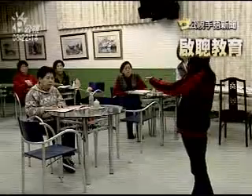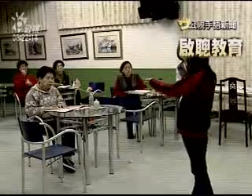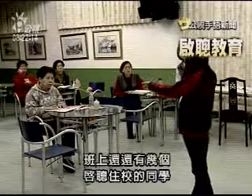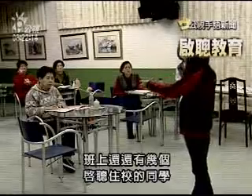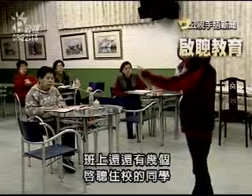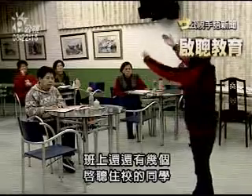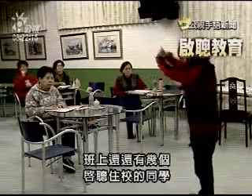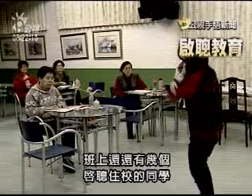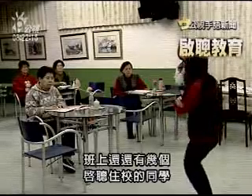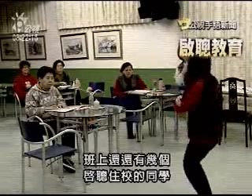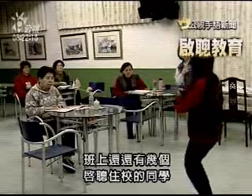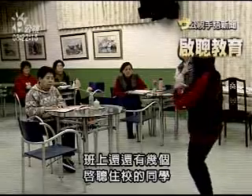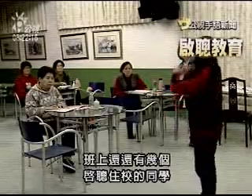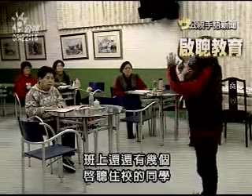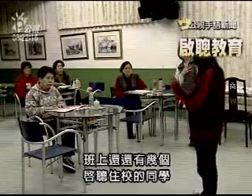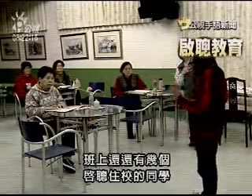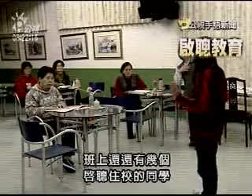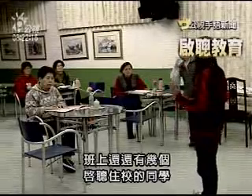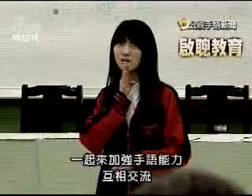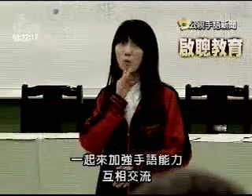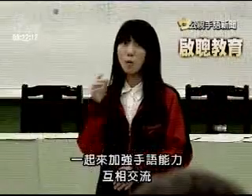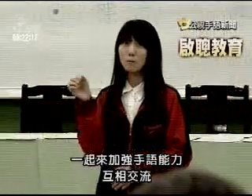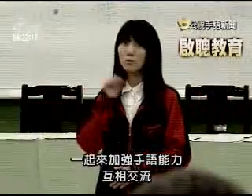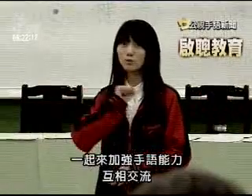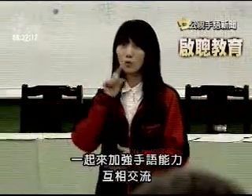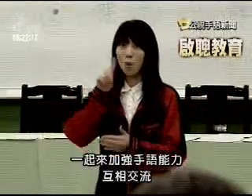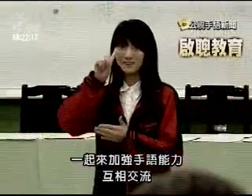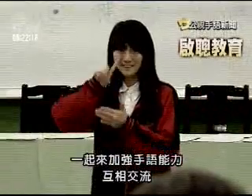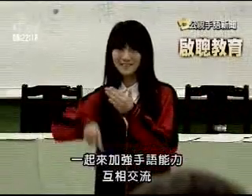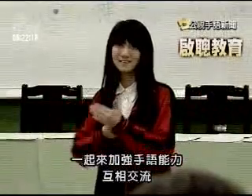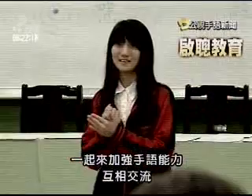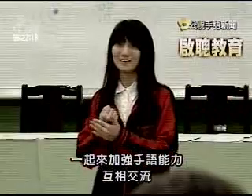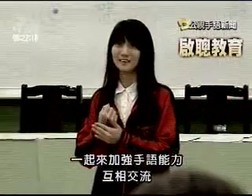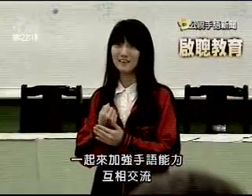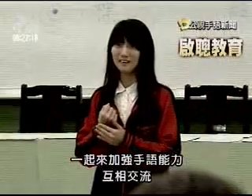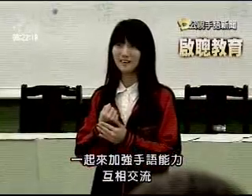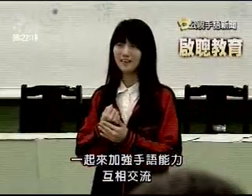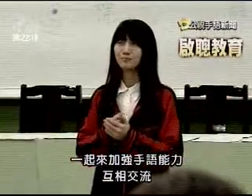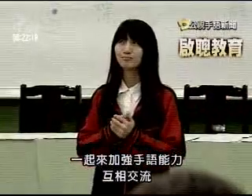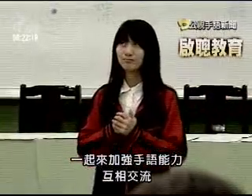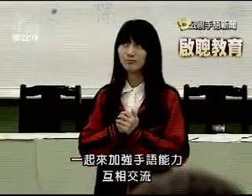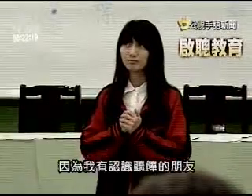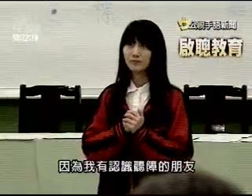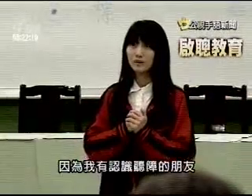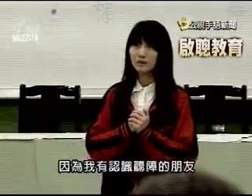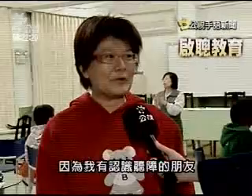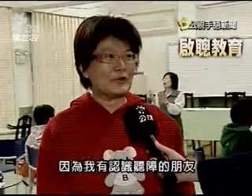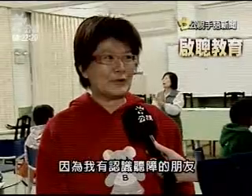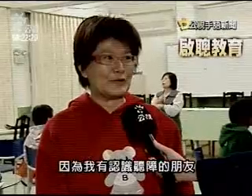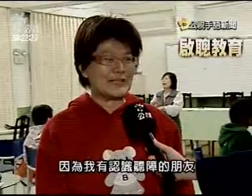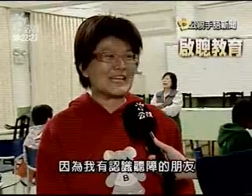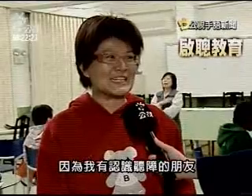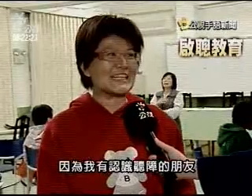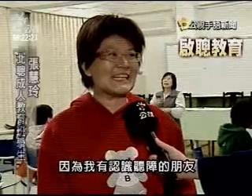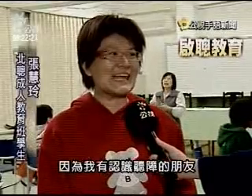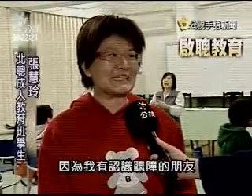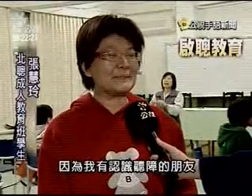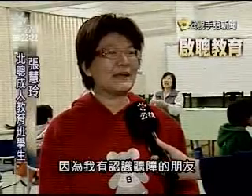上还有几个启聪住校的同学一起来加强手语能力，互相交流。 因为我有认识听障的朋